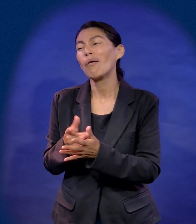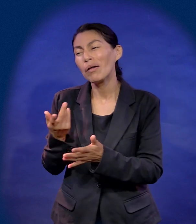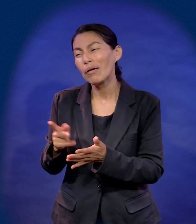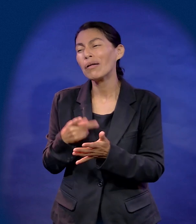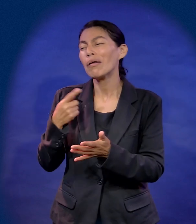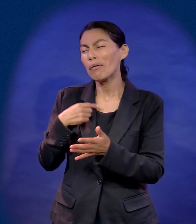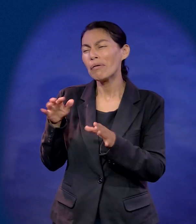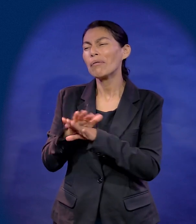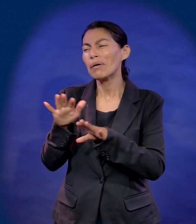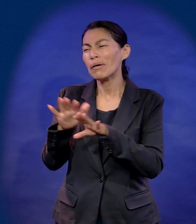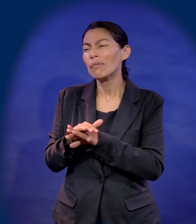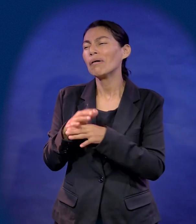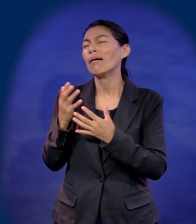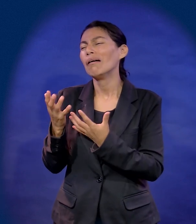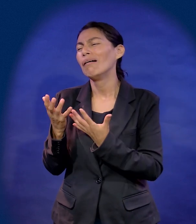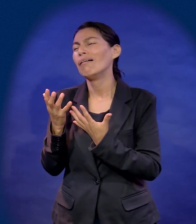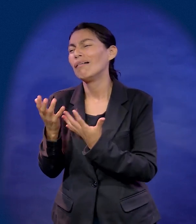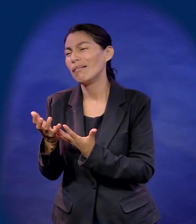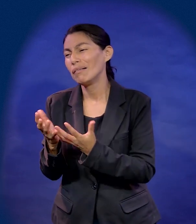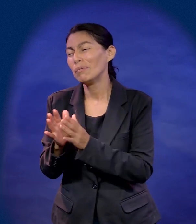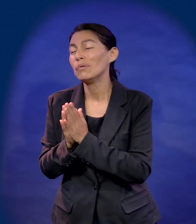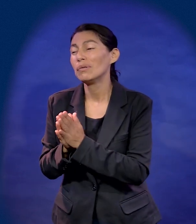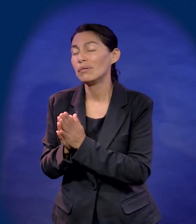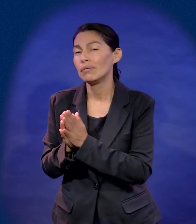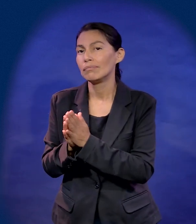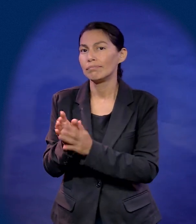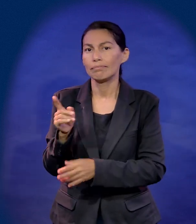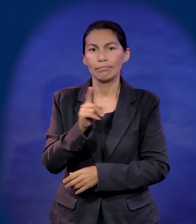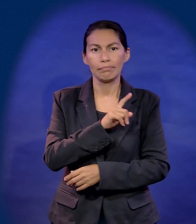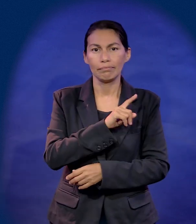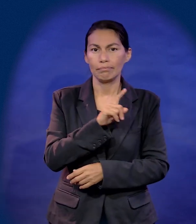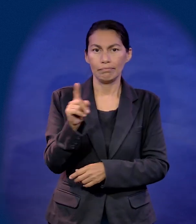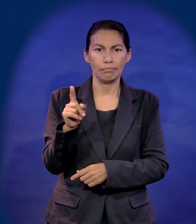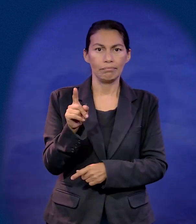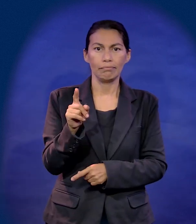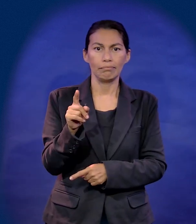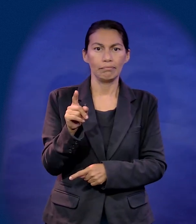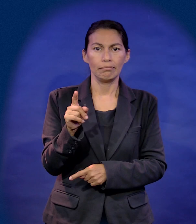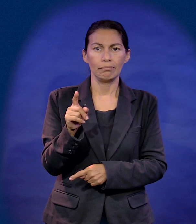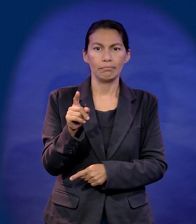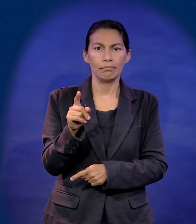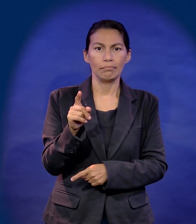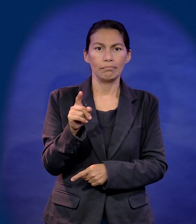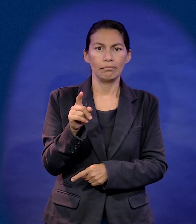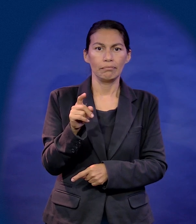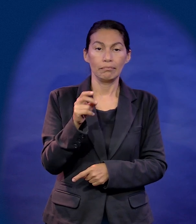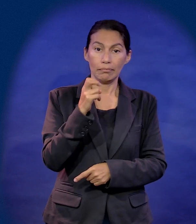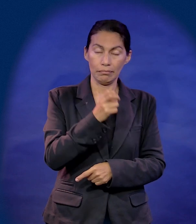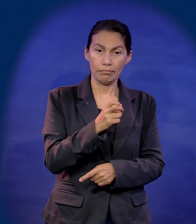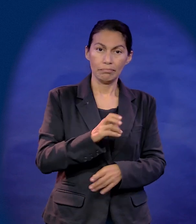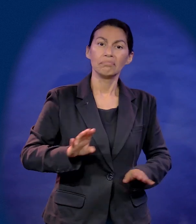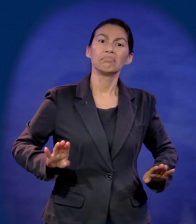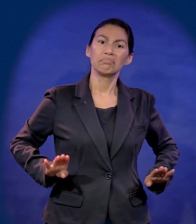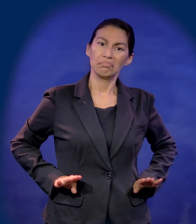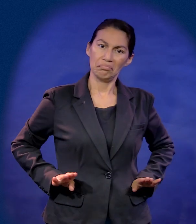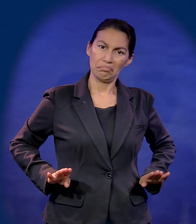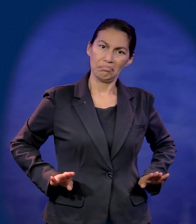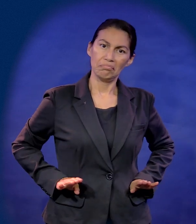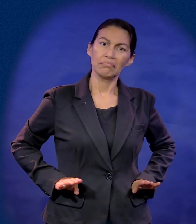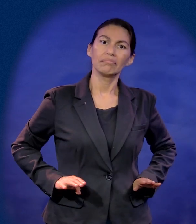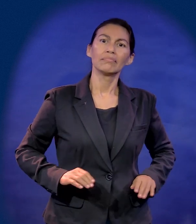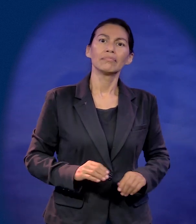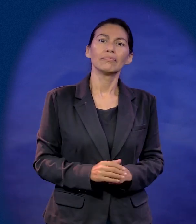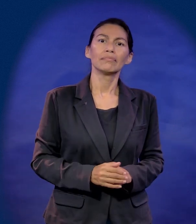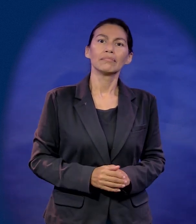por favor, pero ¿por qué? No, dame otra oportunidad, mira, ese es el instinto natural, rogar, pedir. No. Muchachos